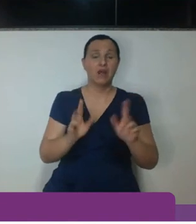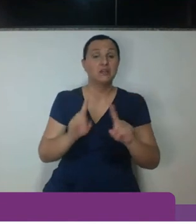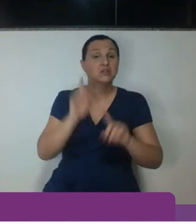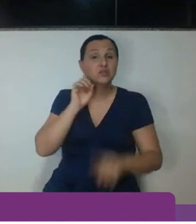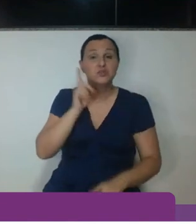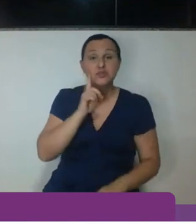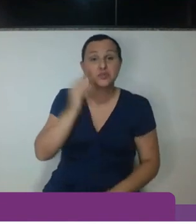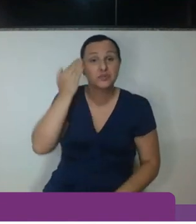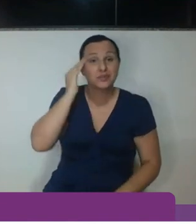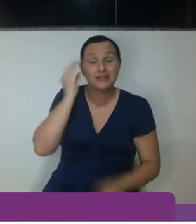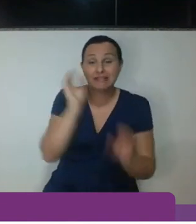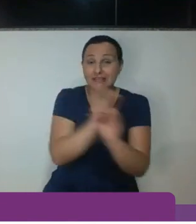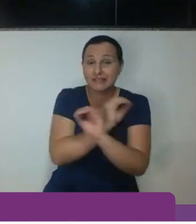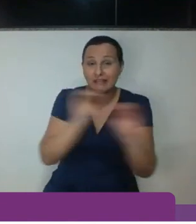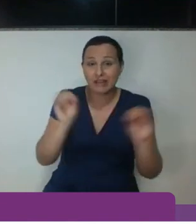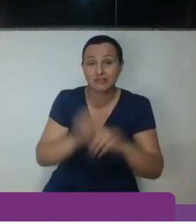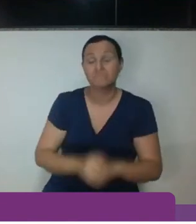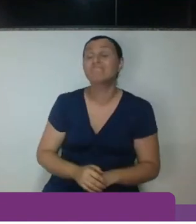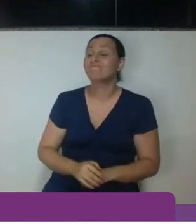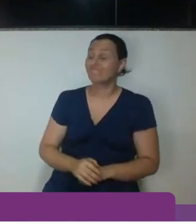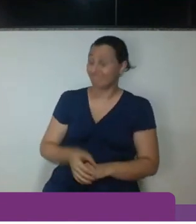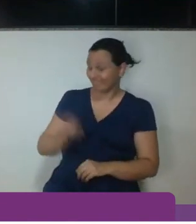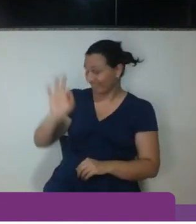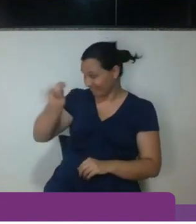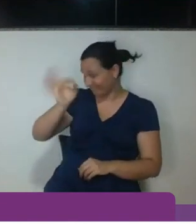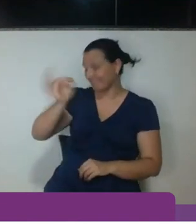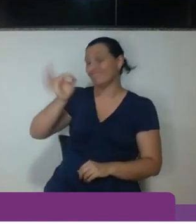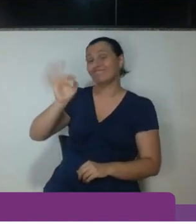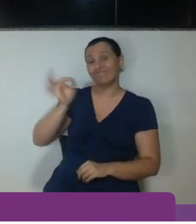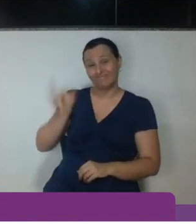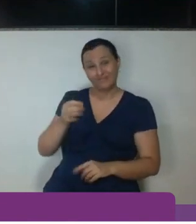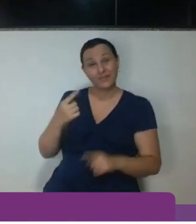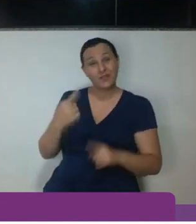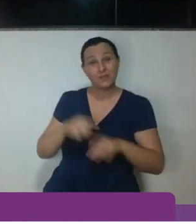interpreta, e o surdo está lá assim.